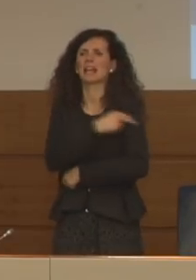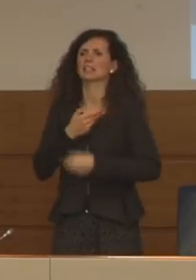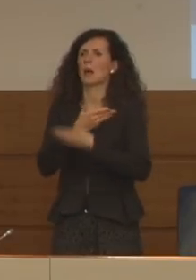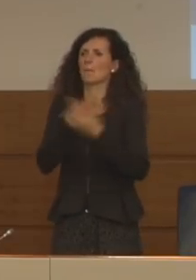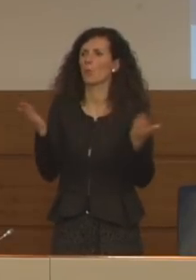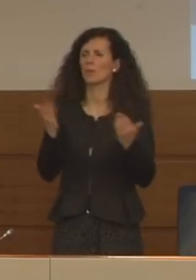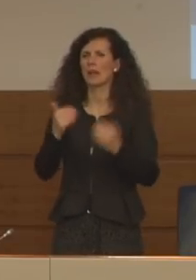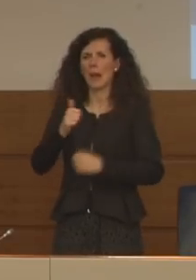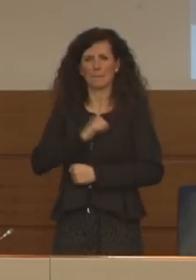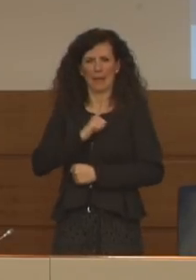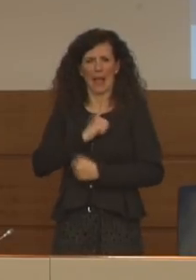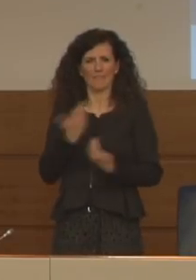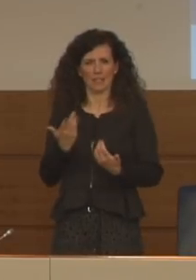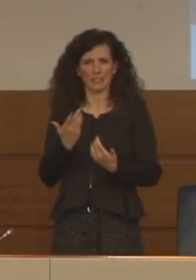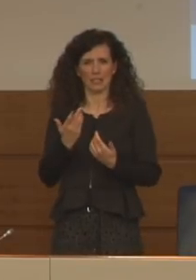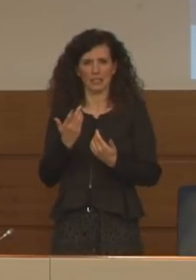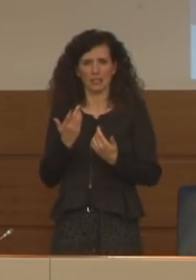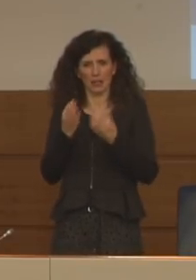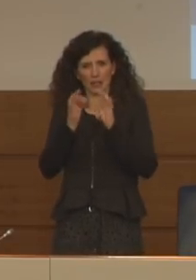lei